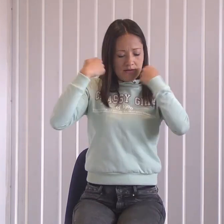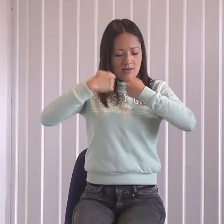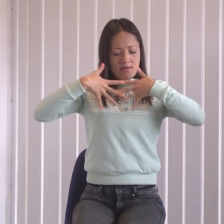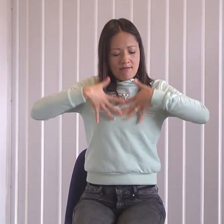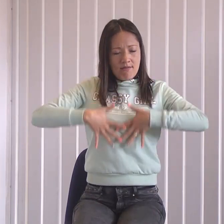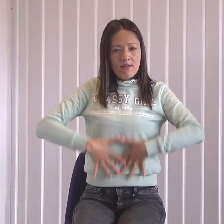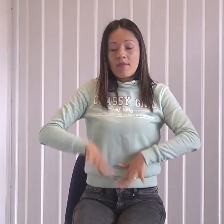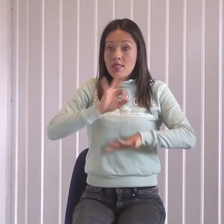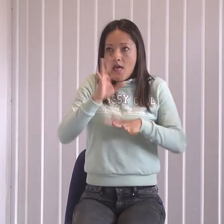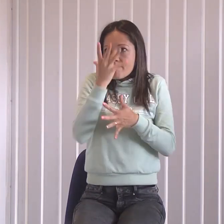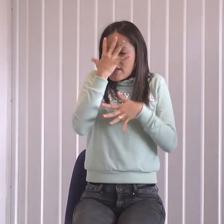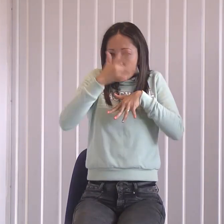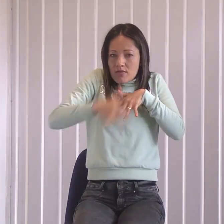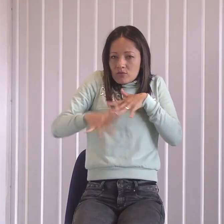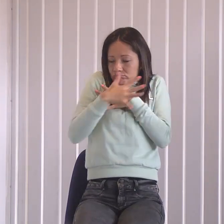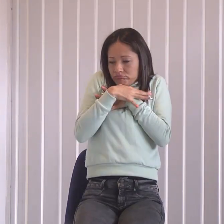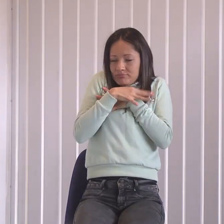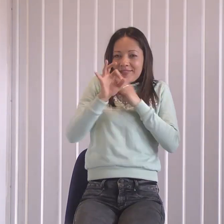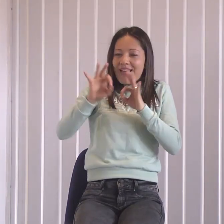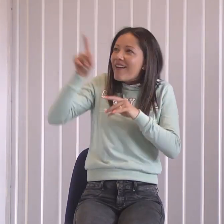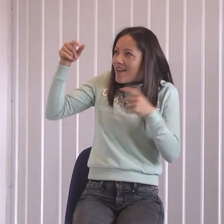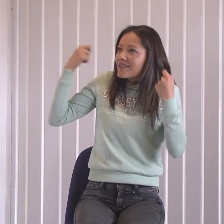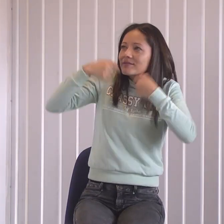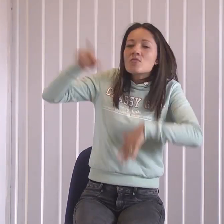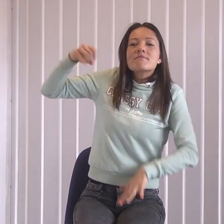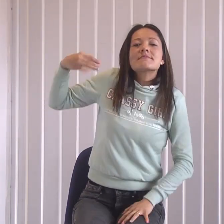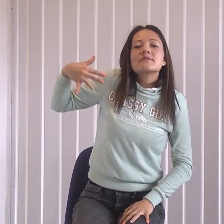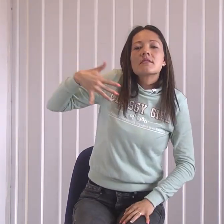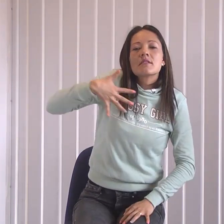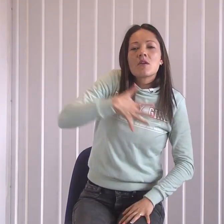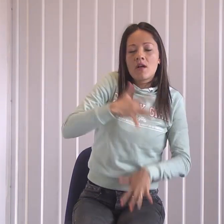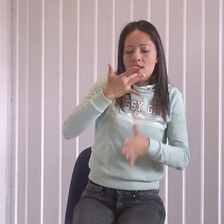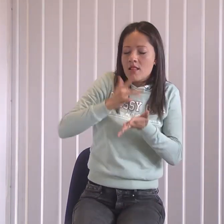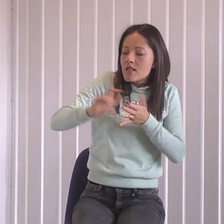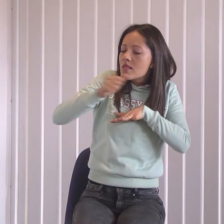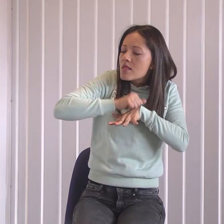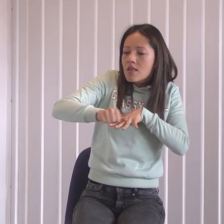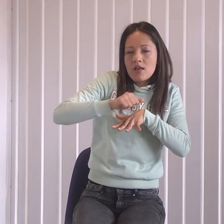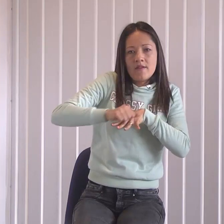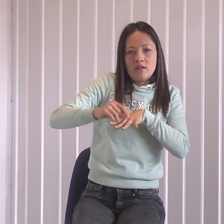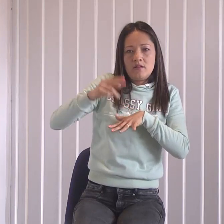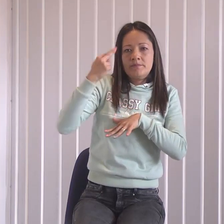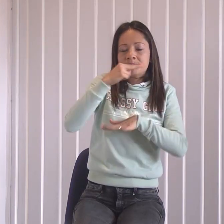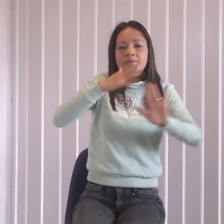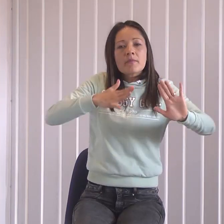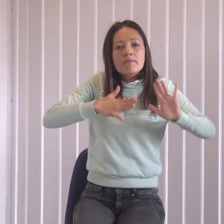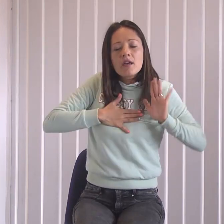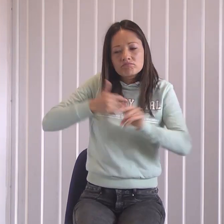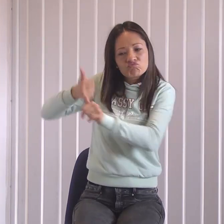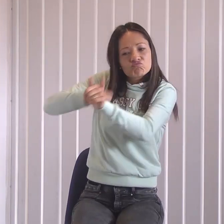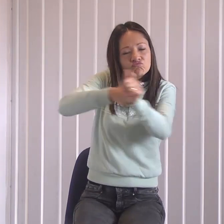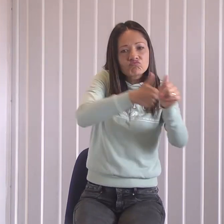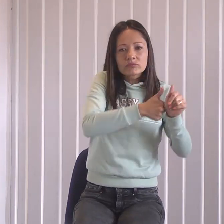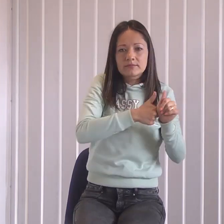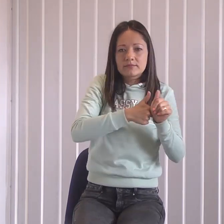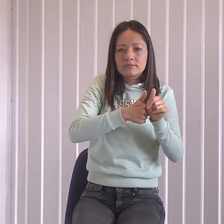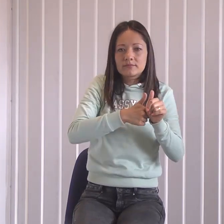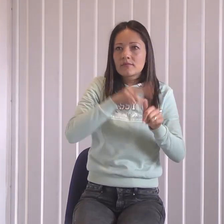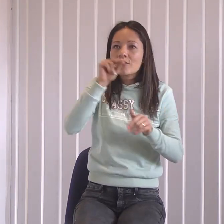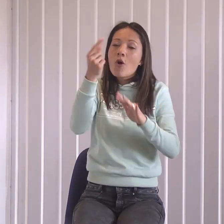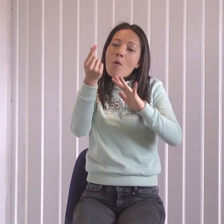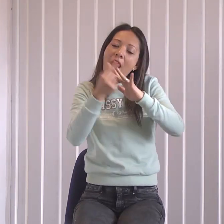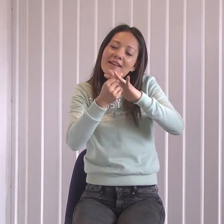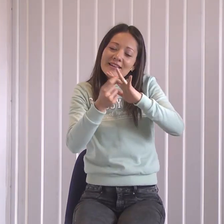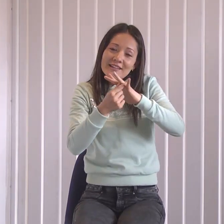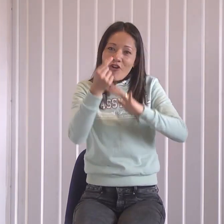vea nuestra vergüenza. Él por su misericordia nos ha lavado y ha hecho pacto con nosotros. Y no hizo pacto con un